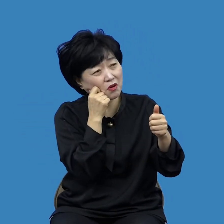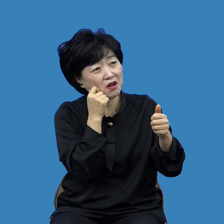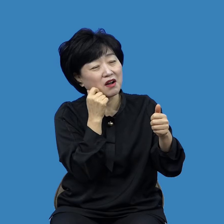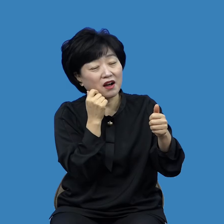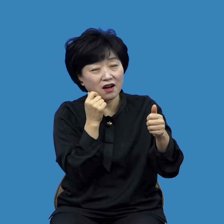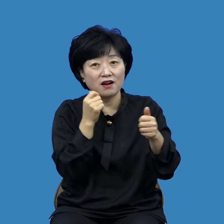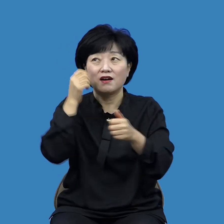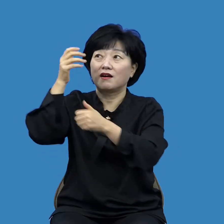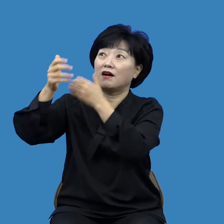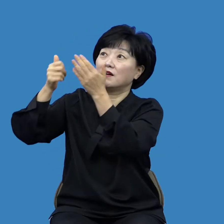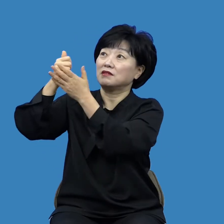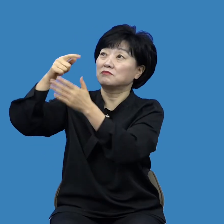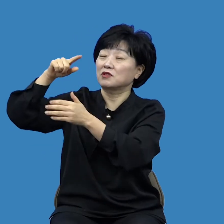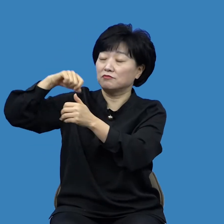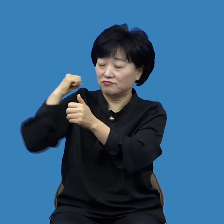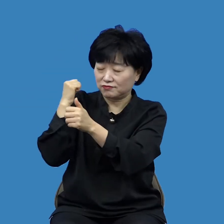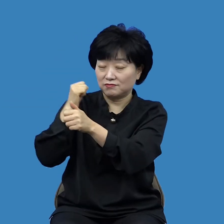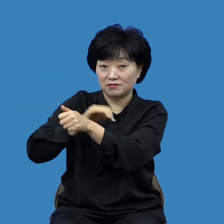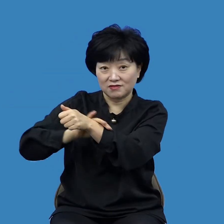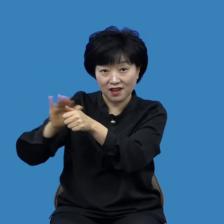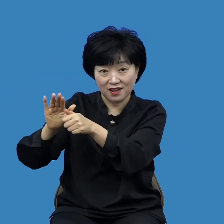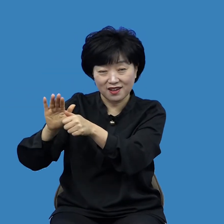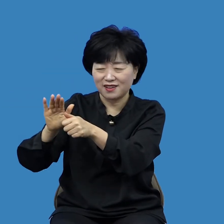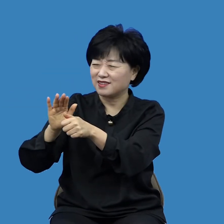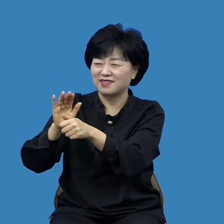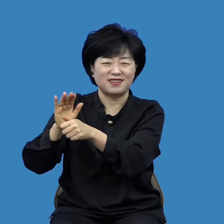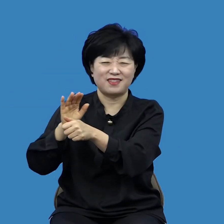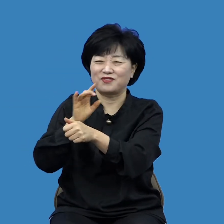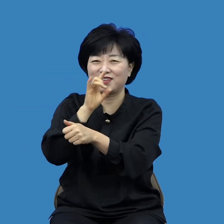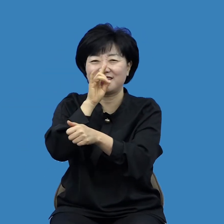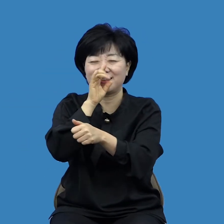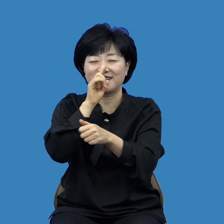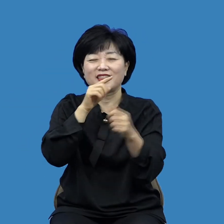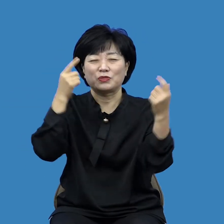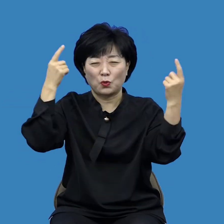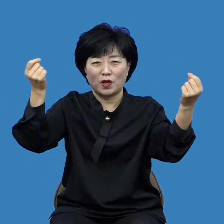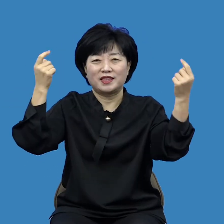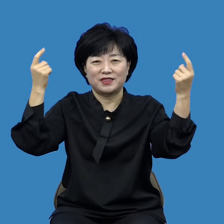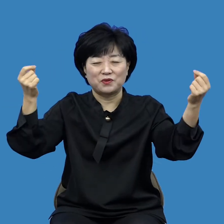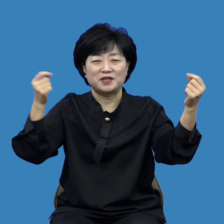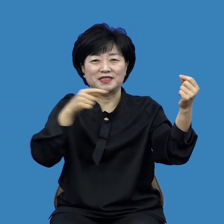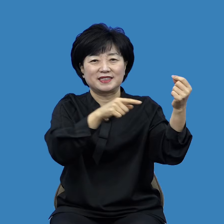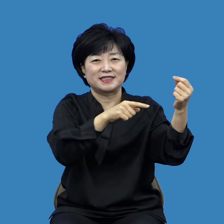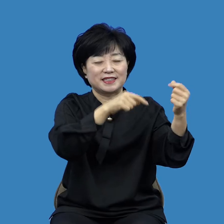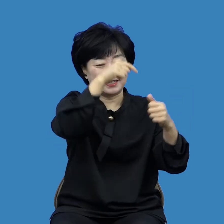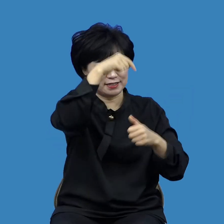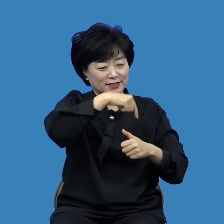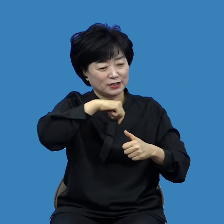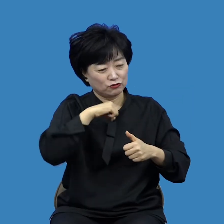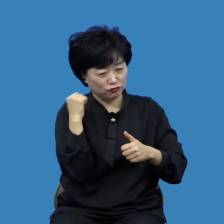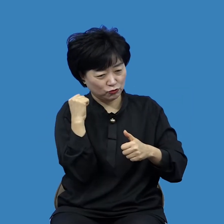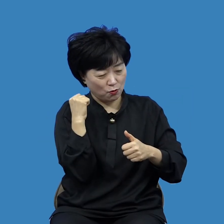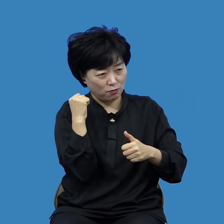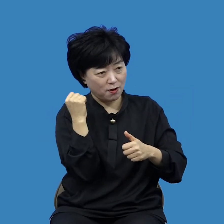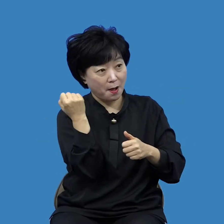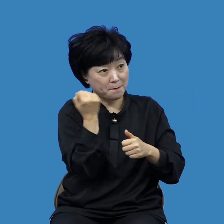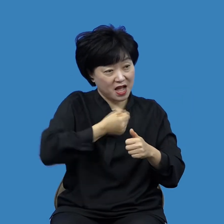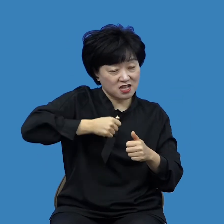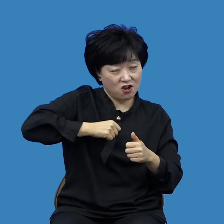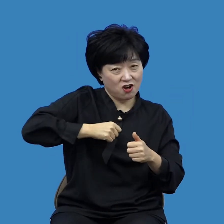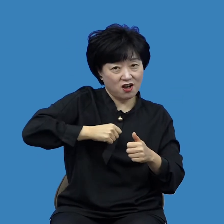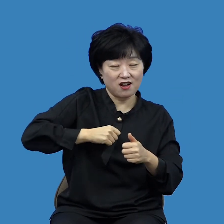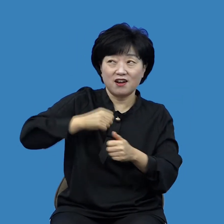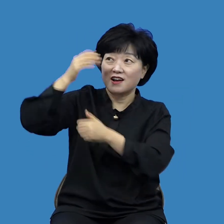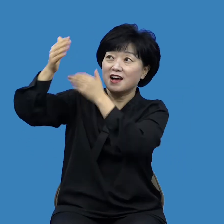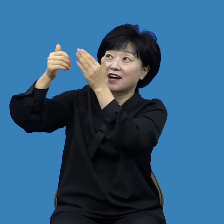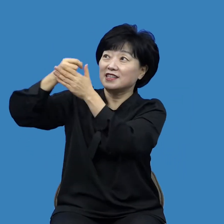안 그렇지. 이것은 여러분 어떤 순종이냐 아니면 반항이냐, 순종이냐 반역이냐,